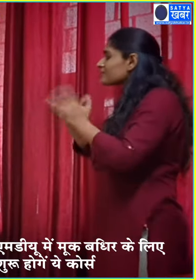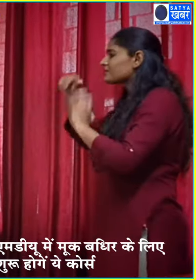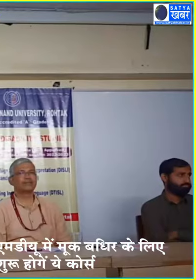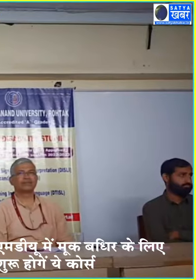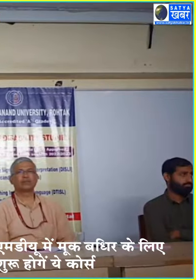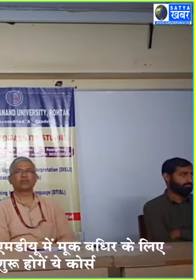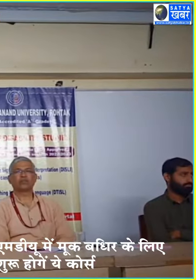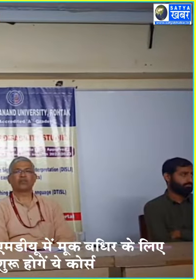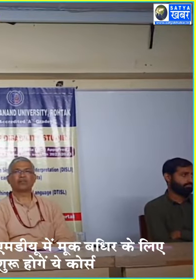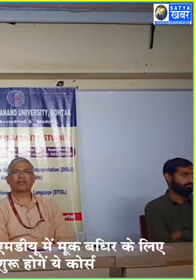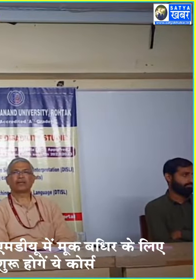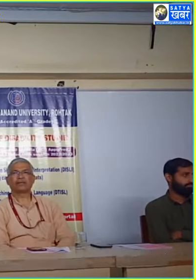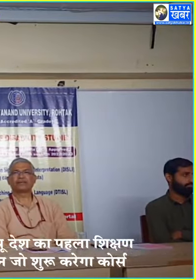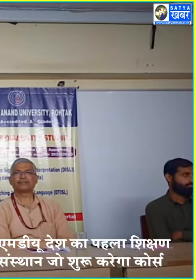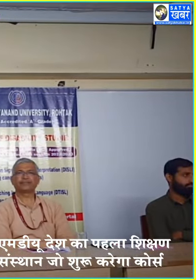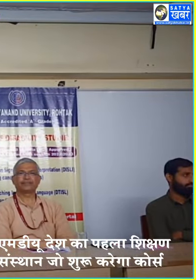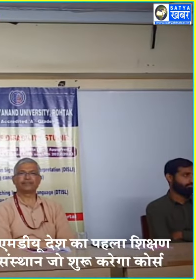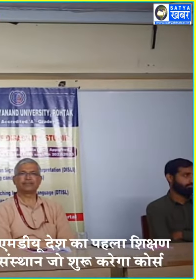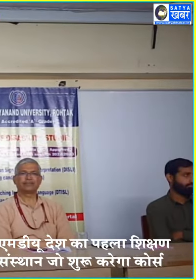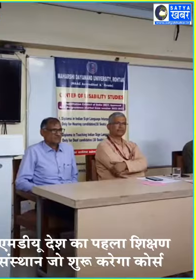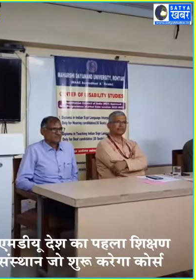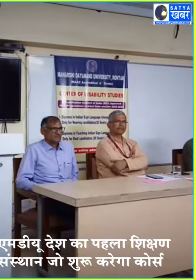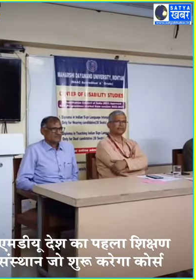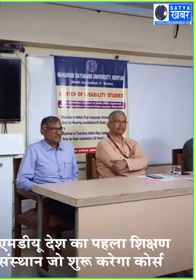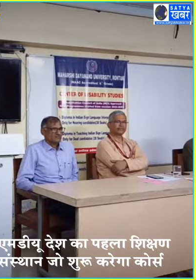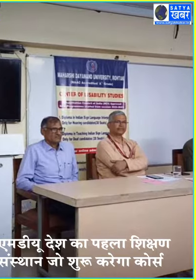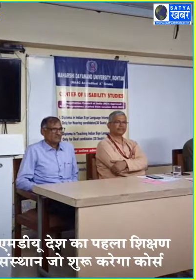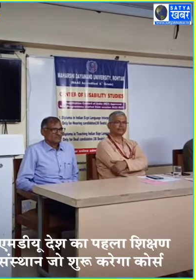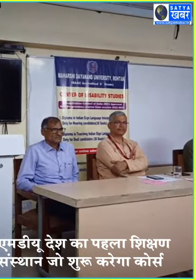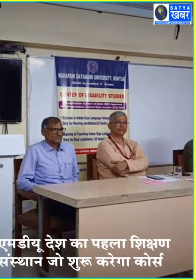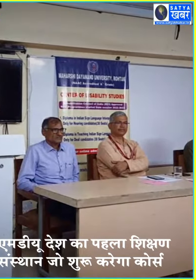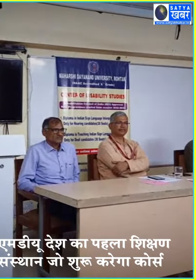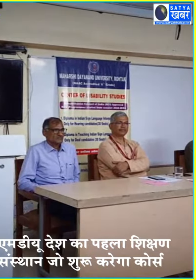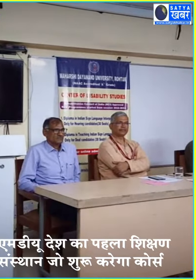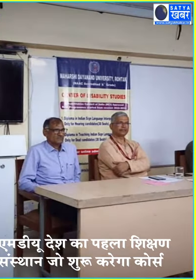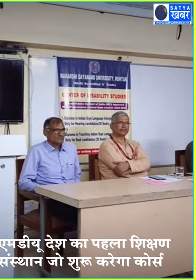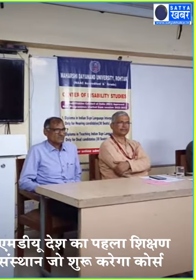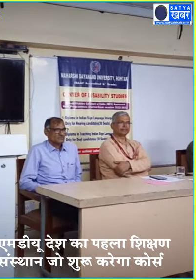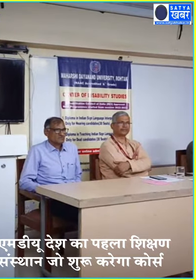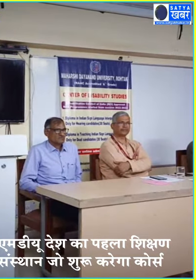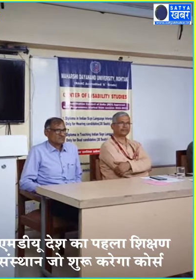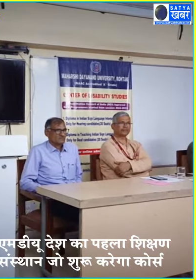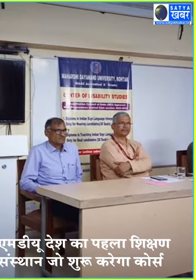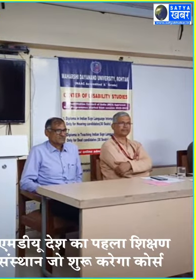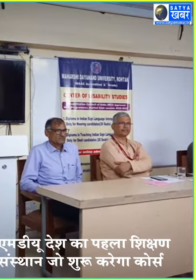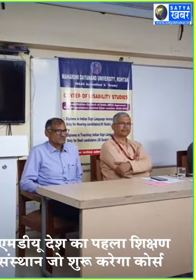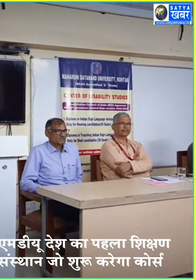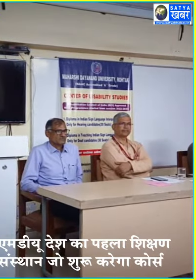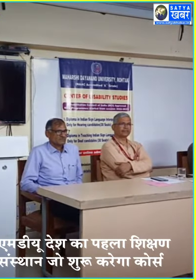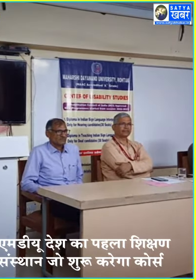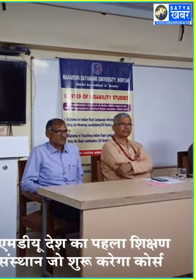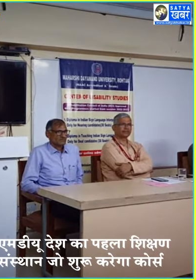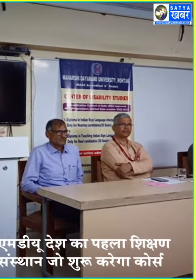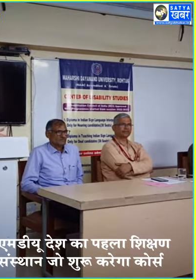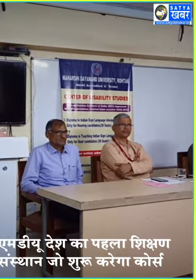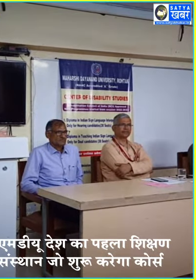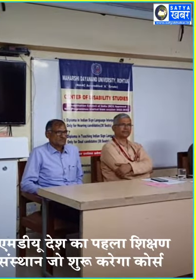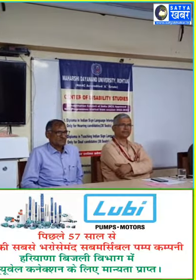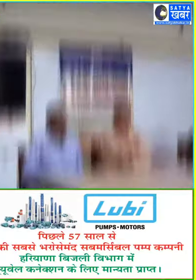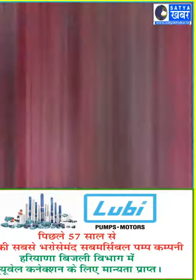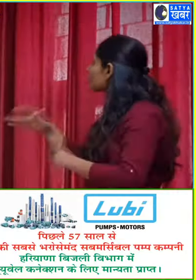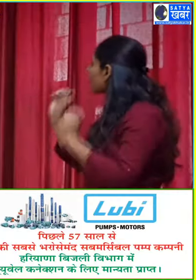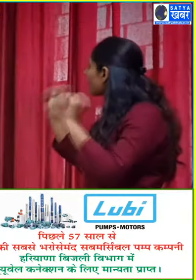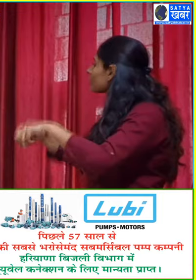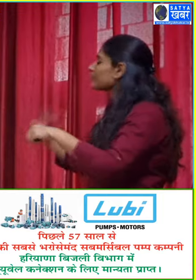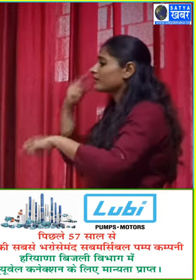कि एमजीयू देश का पहला ऐसा शिक्षण संस्थान होगा जो ये कोर्स बच्चों के लिए शुरू करने जा रहा है। भारतीय पुनर्वास